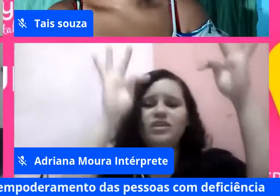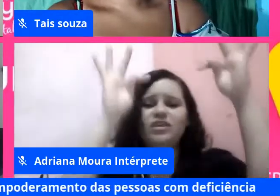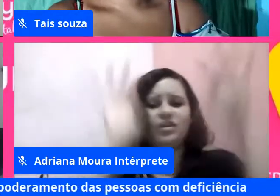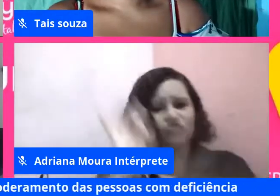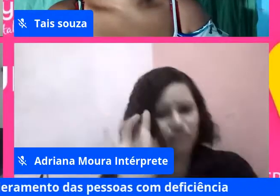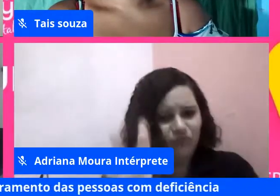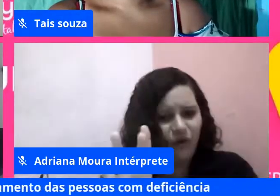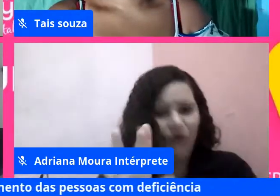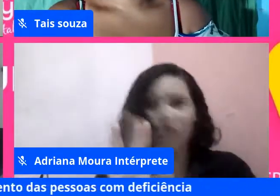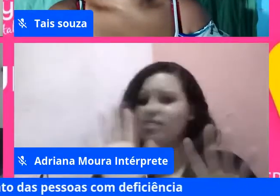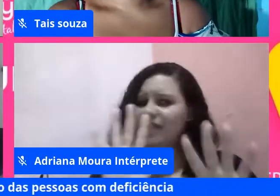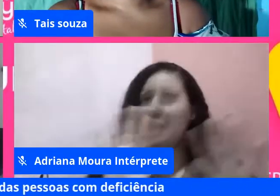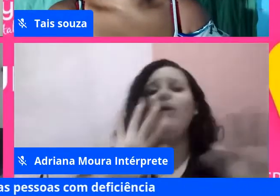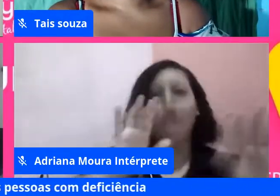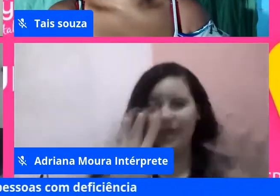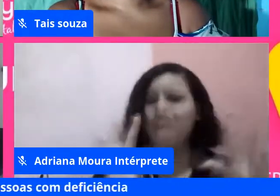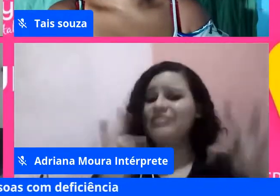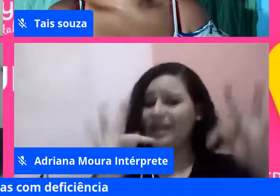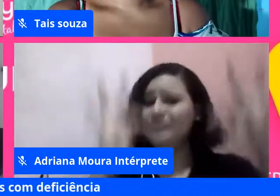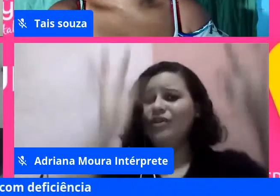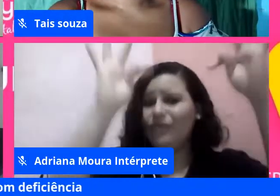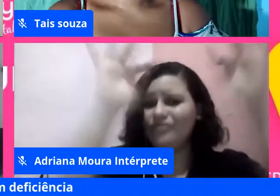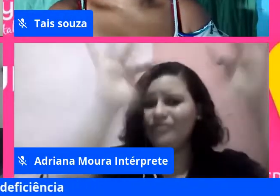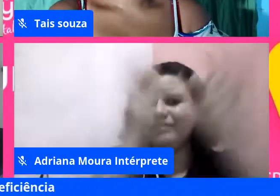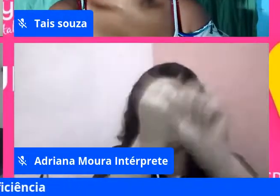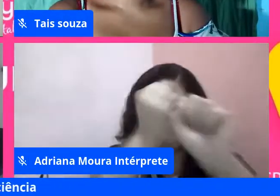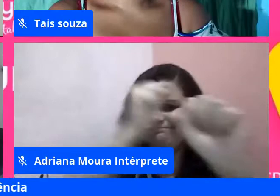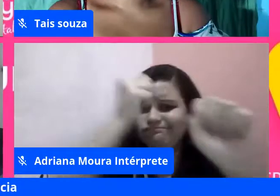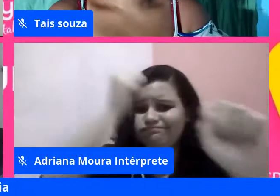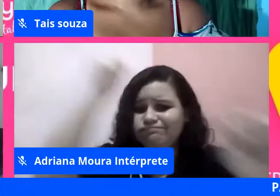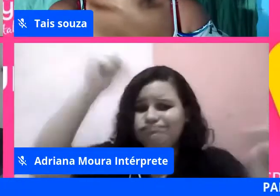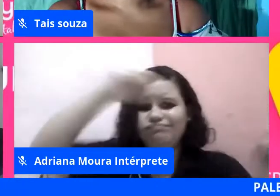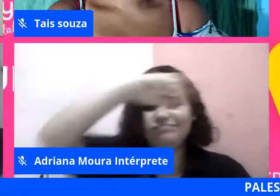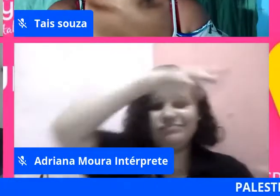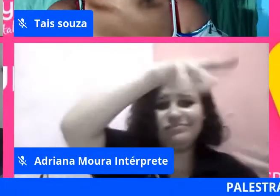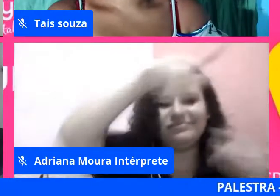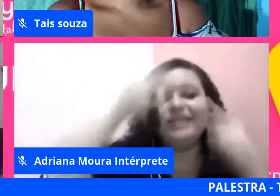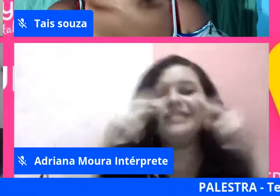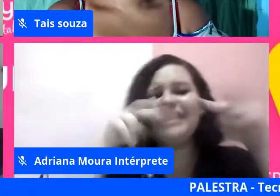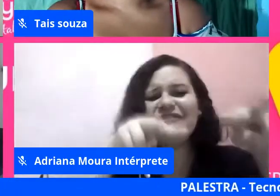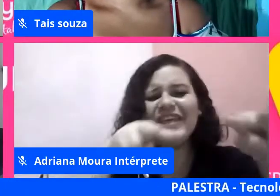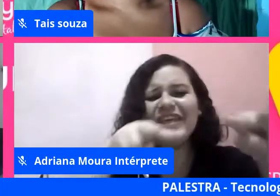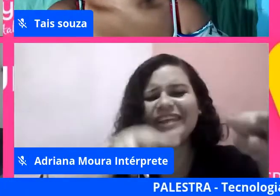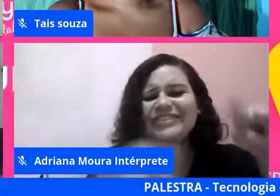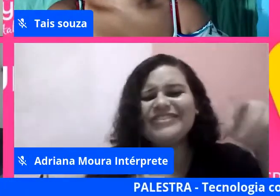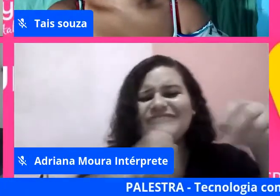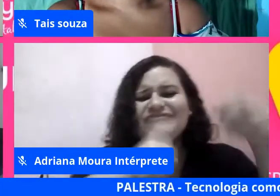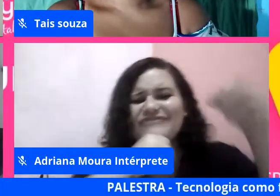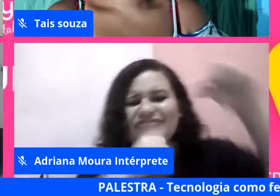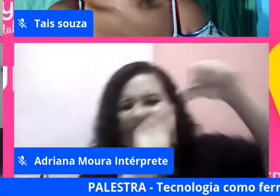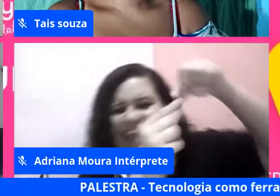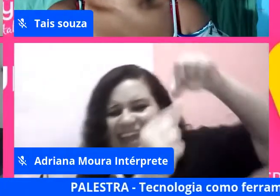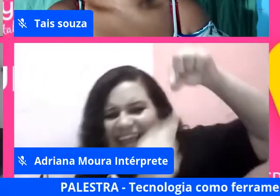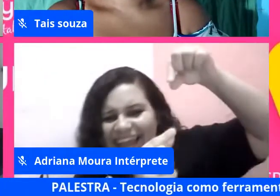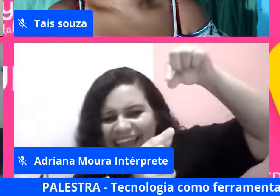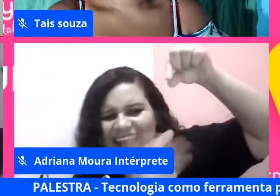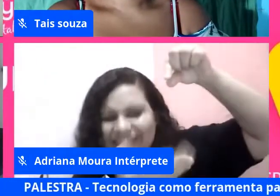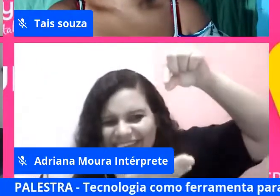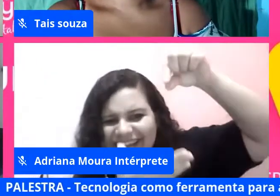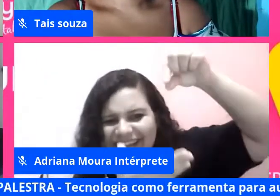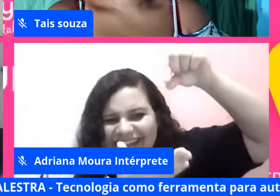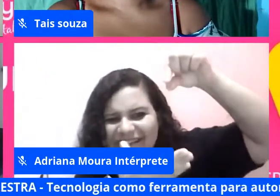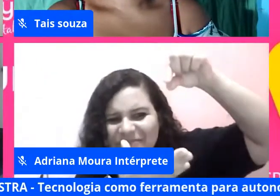mundo gigante. Eu vou tentar mostrar, olha, está velhinho já, coitado, mas isso que eu estou na minha mão agora, que me